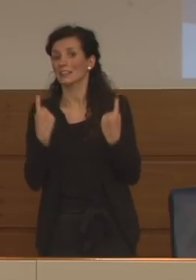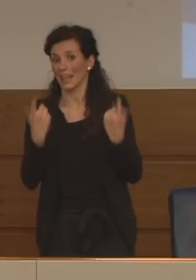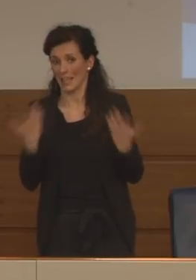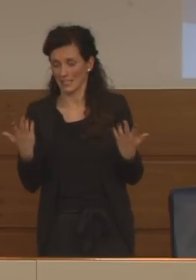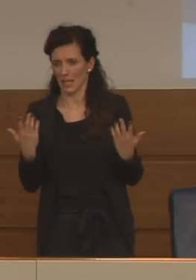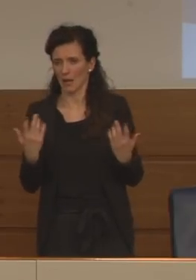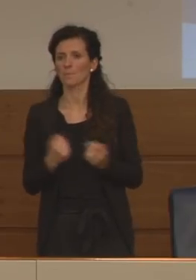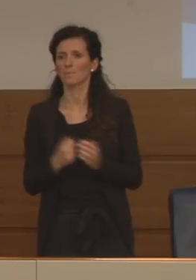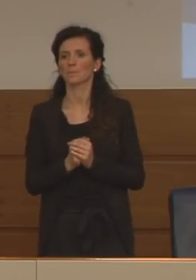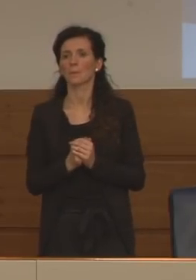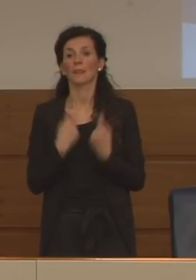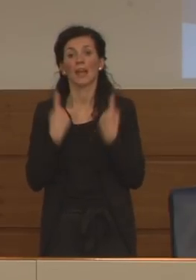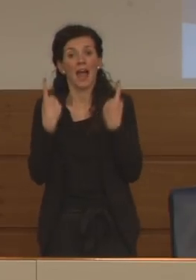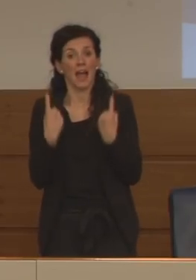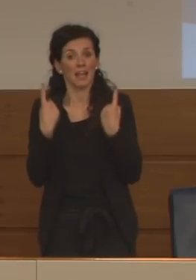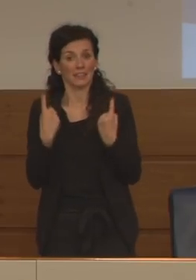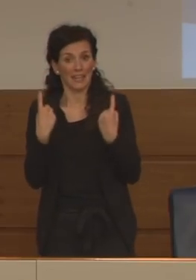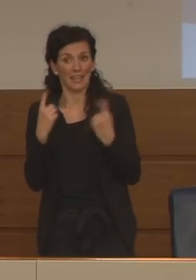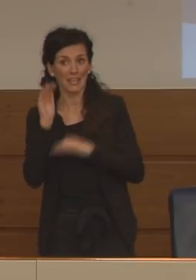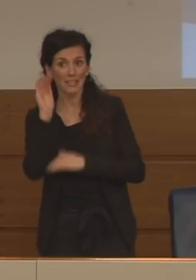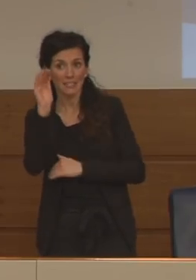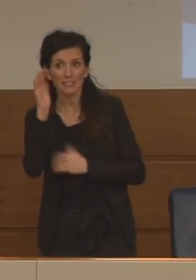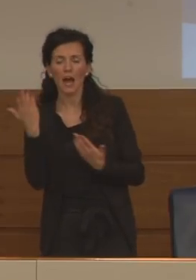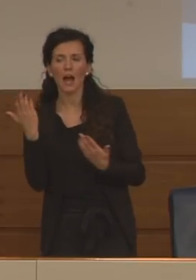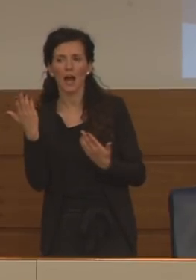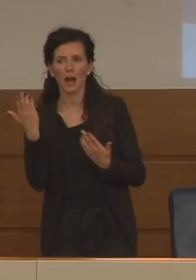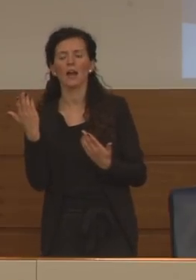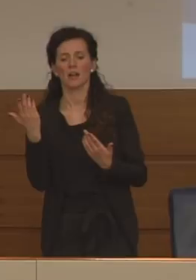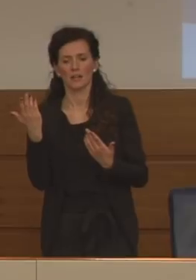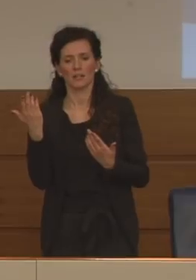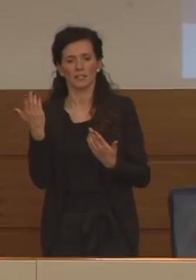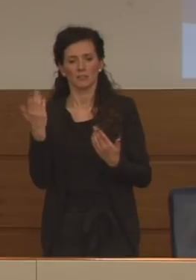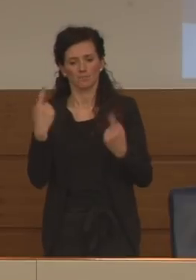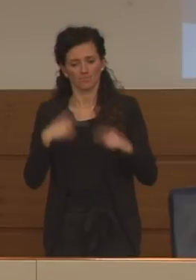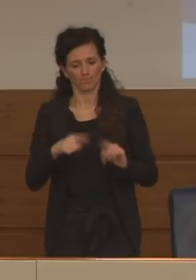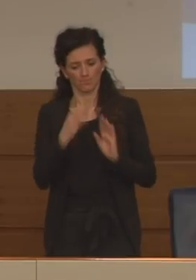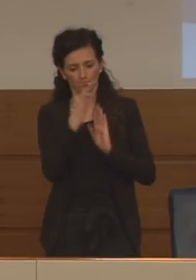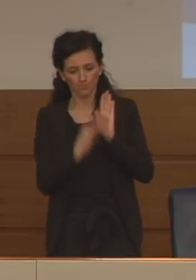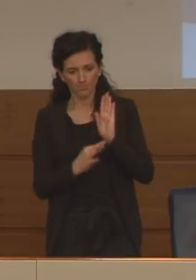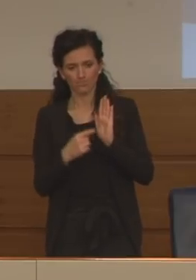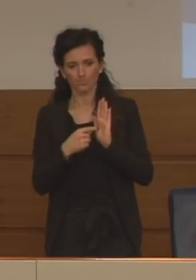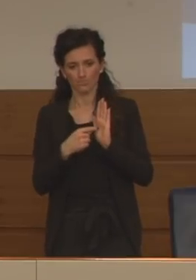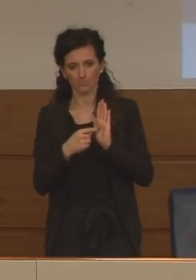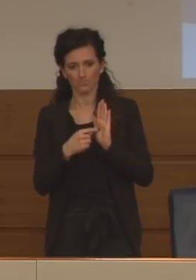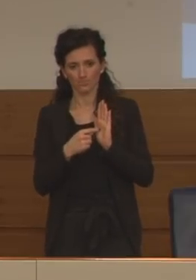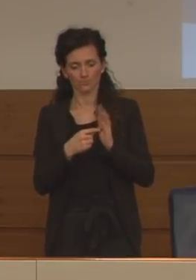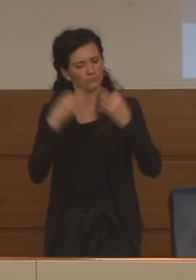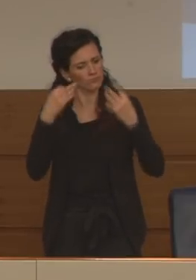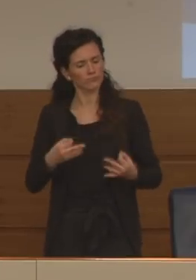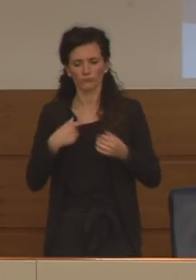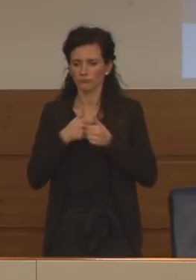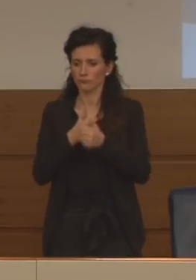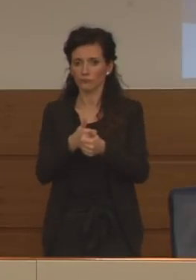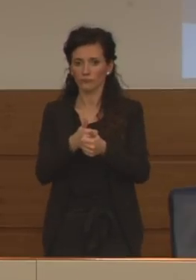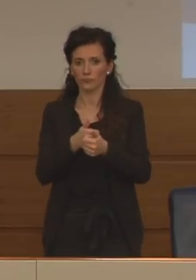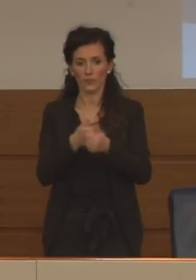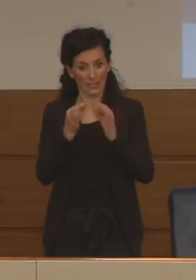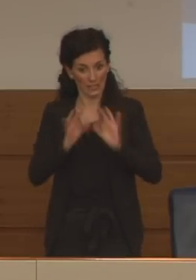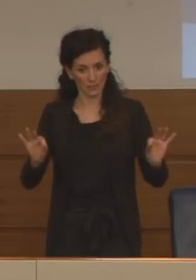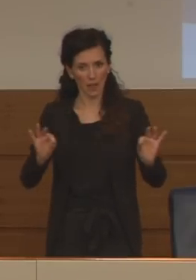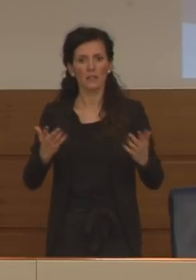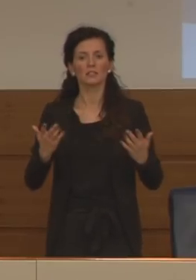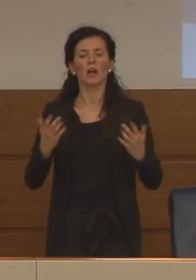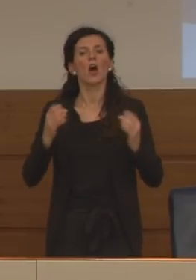certamente sono attese che con le restrizioni adottate possiamo valutare la prossima settimana che